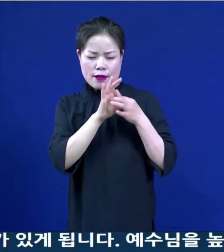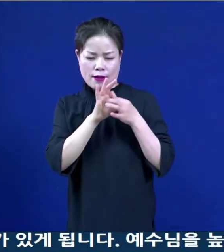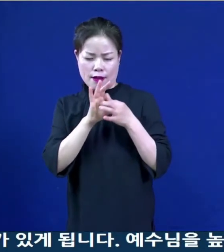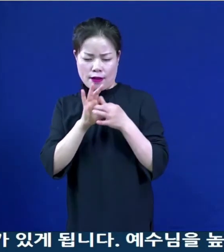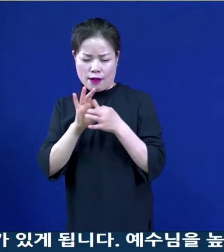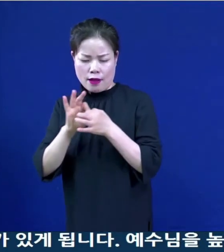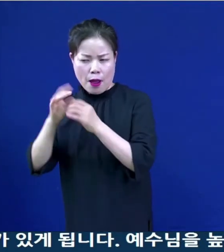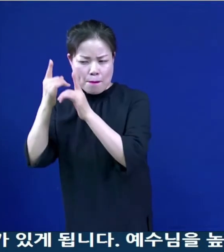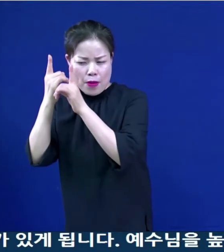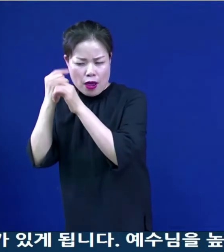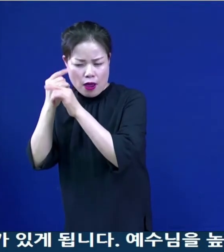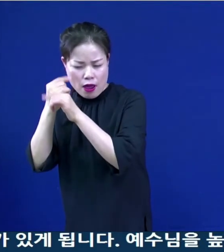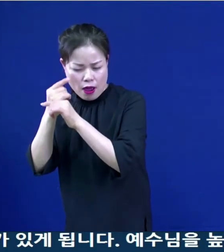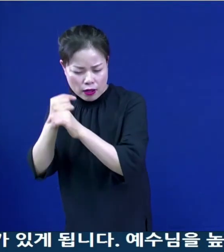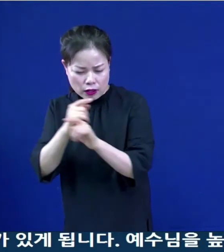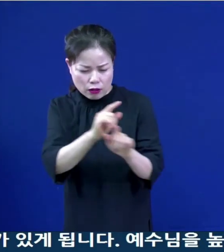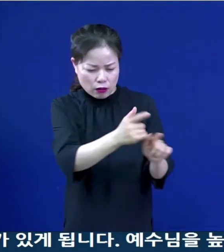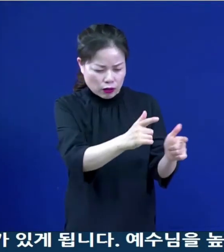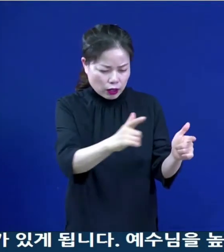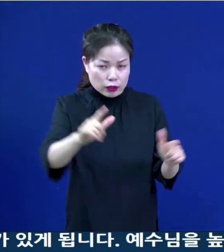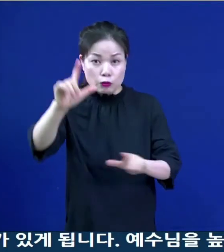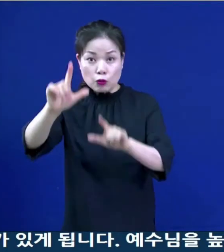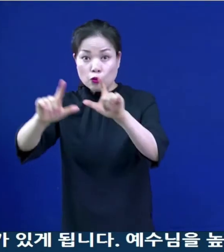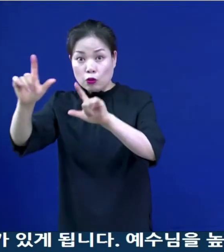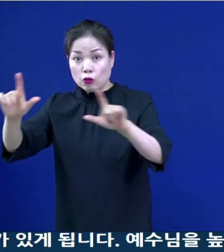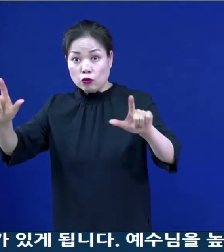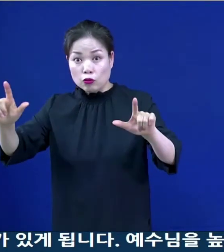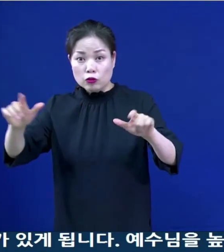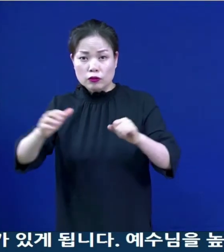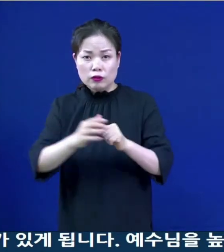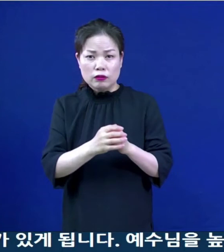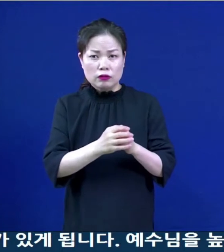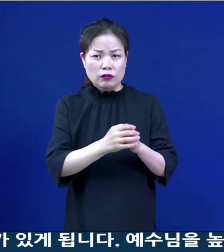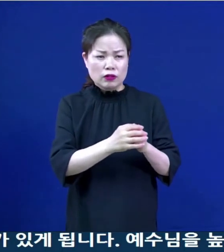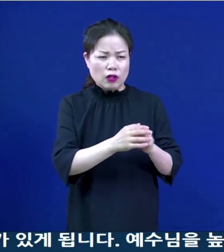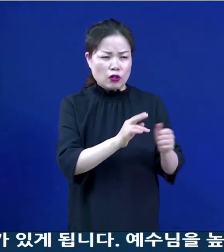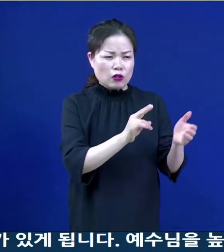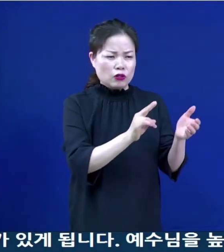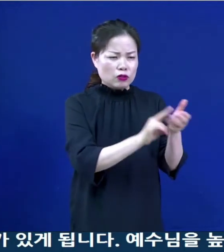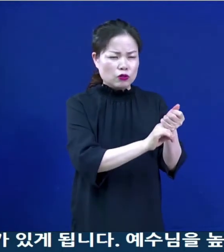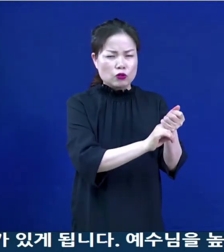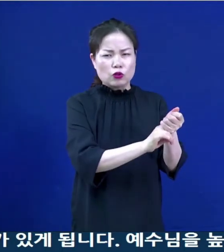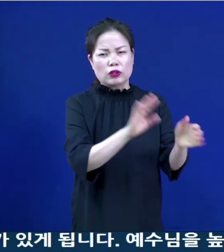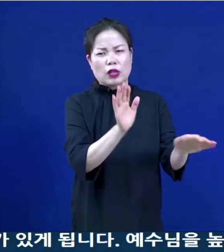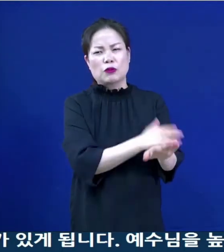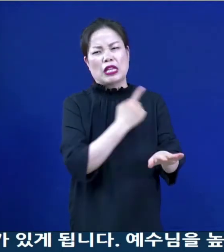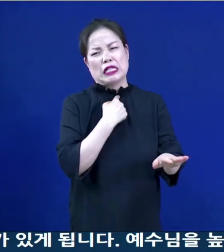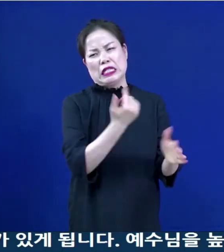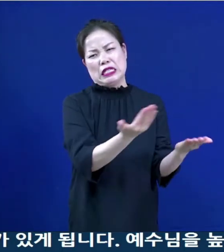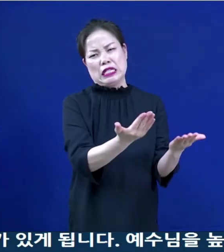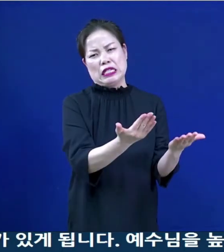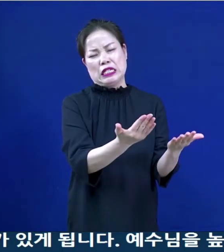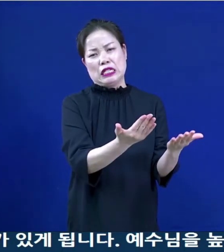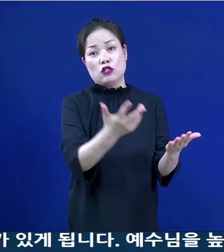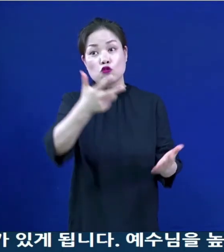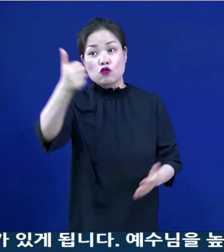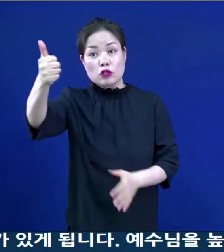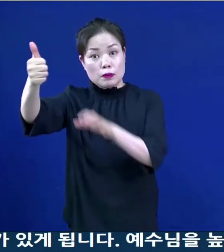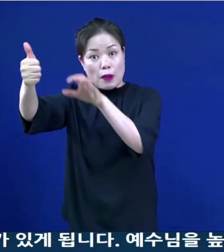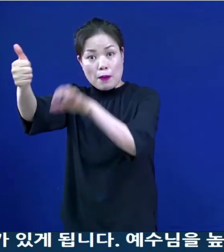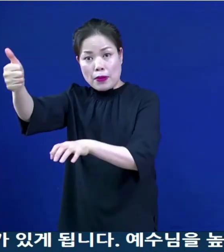계속적으로 지속적으로 요 모양 저 모양 피하고 숨기면서 하고 있는 그런 잘못된 일들, 이거 주님